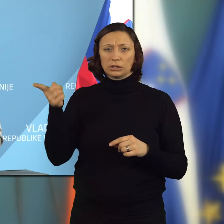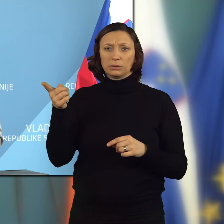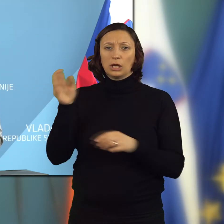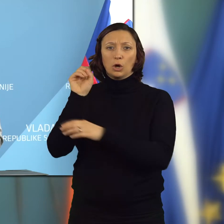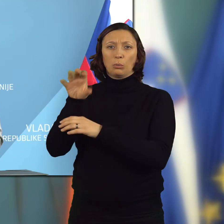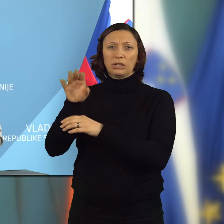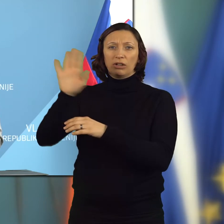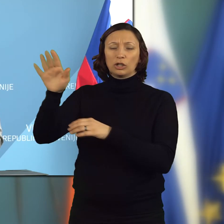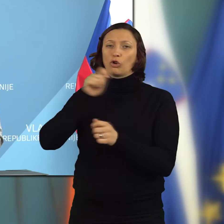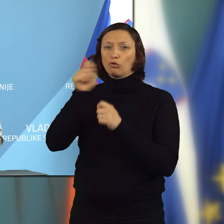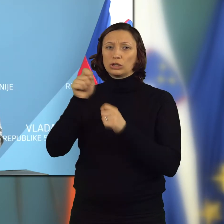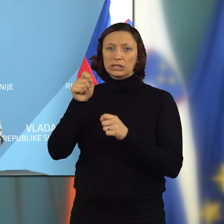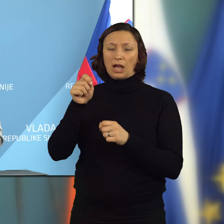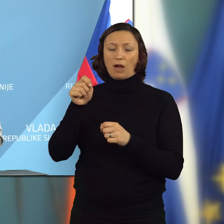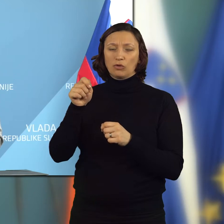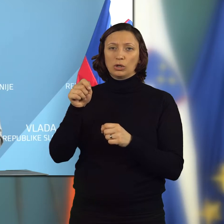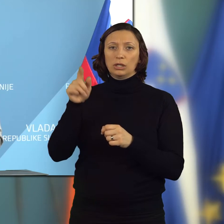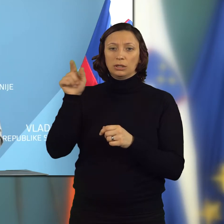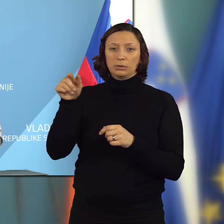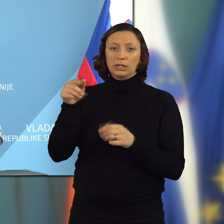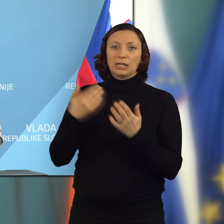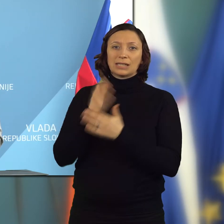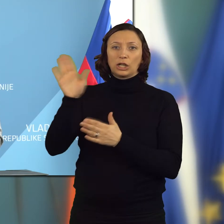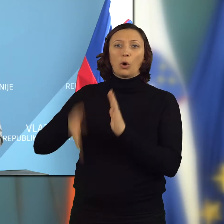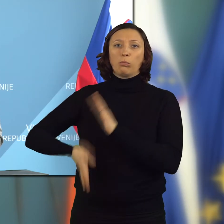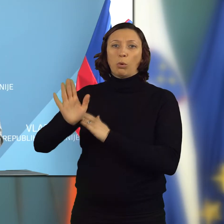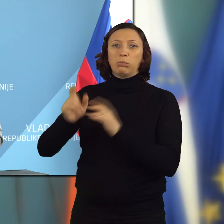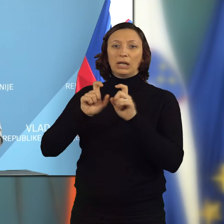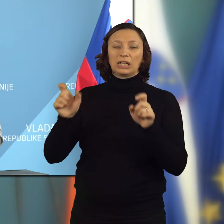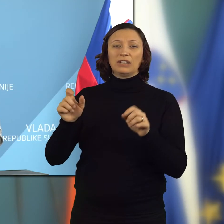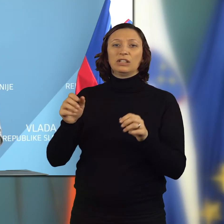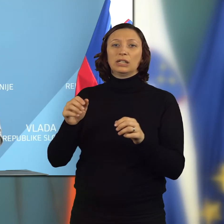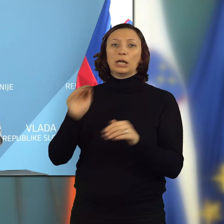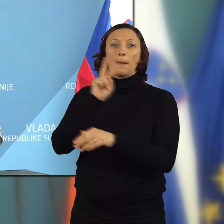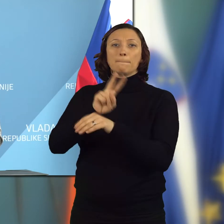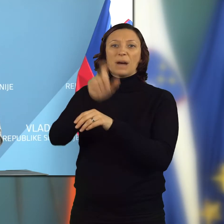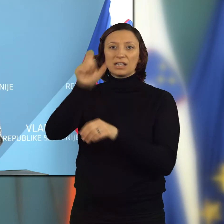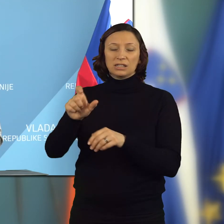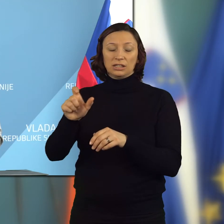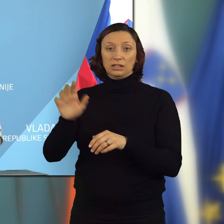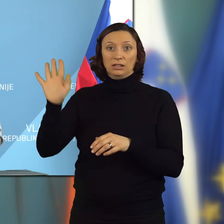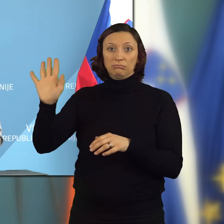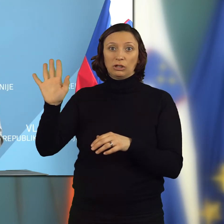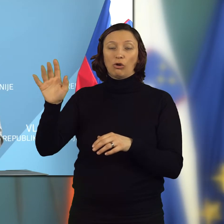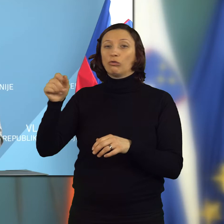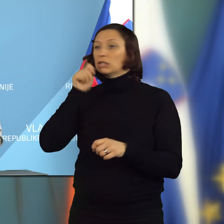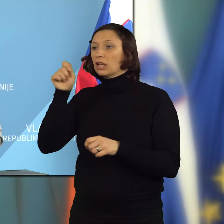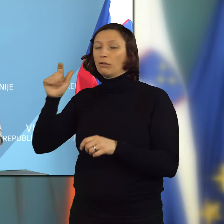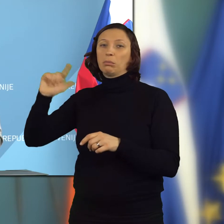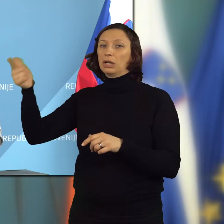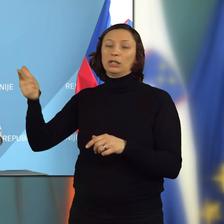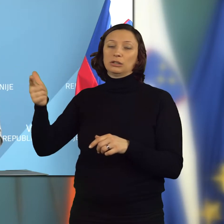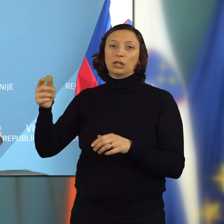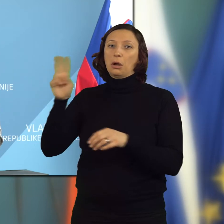to, da naj bi vplivali na njegovo izjavo o tem, da naj bi bili za njegov pobeg krivi pazniki, prvotna izjava njegova